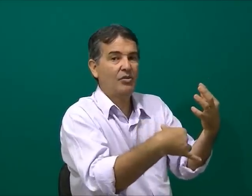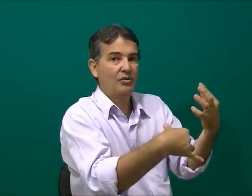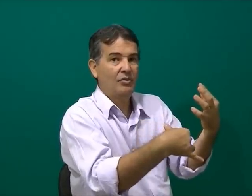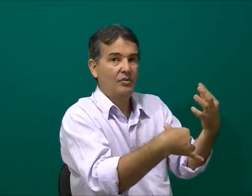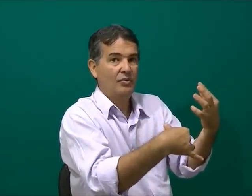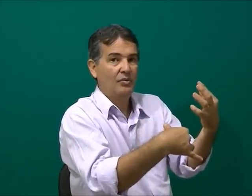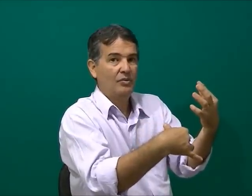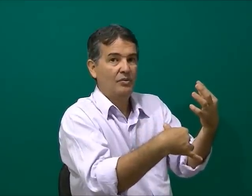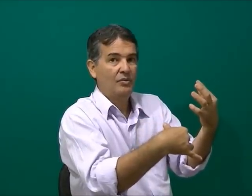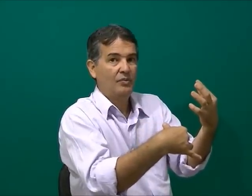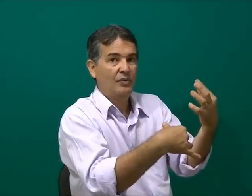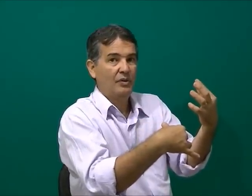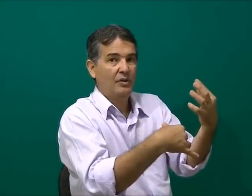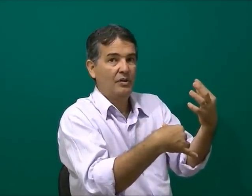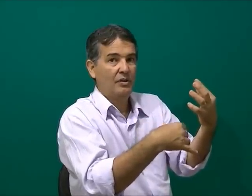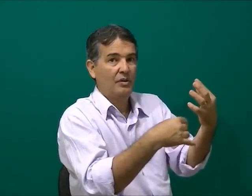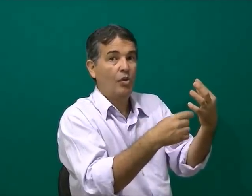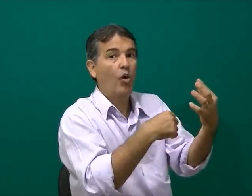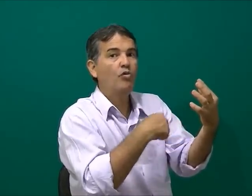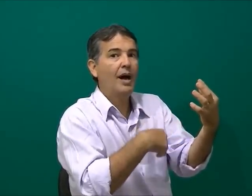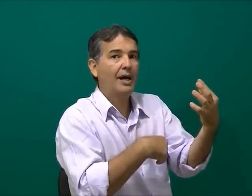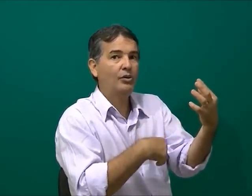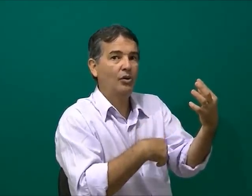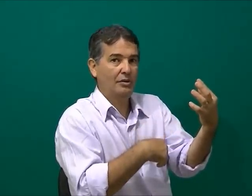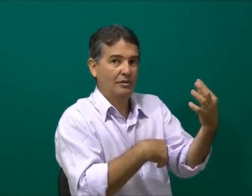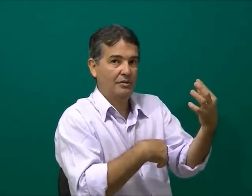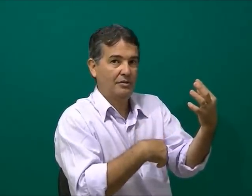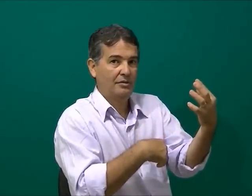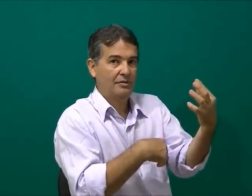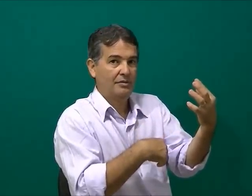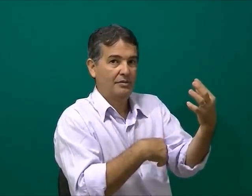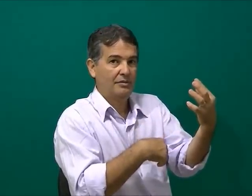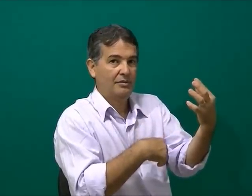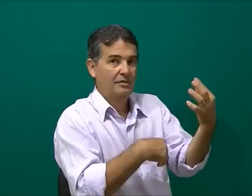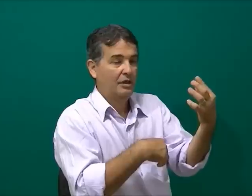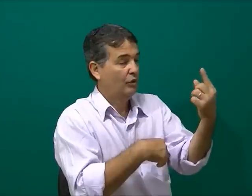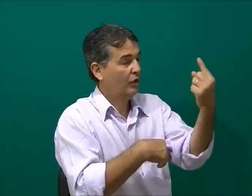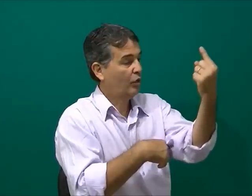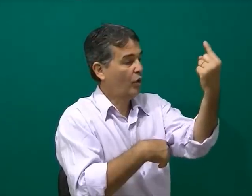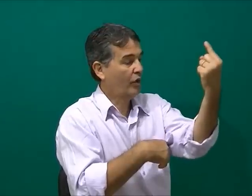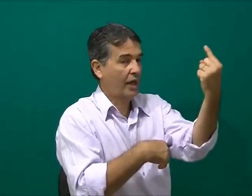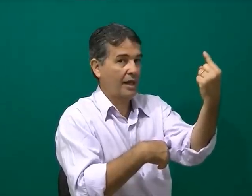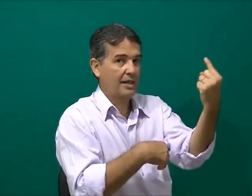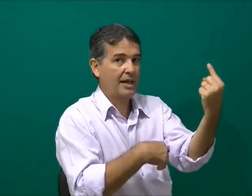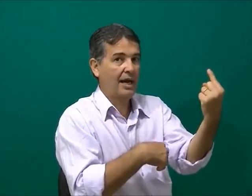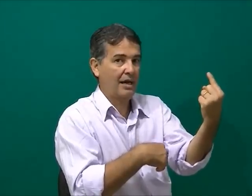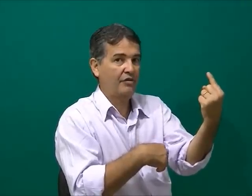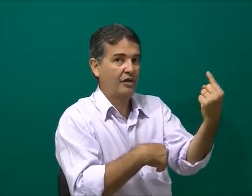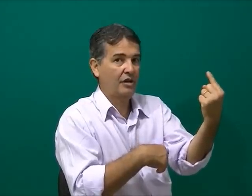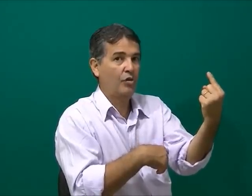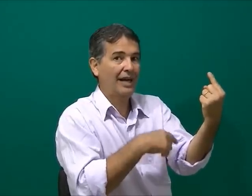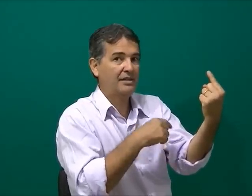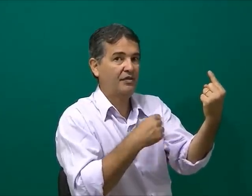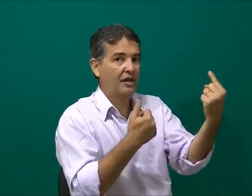orientação com o marcador. Então, na hora que eu coloquei aqui a árvore, eu